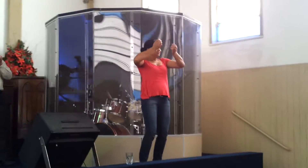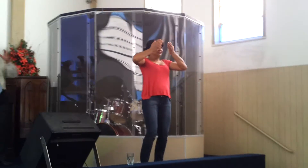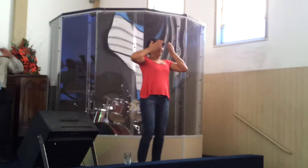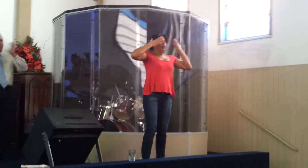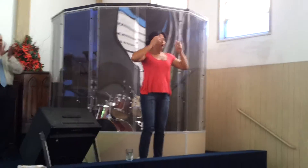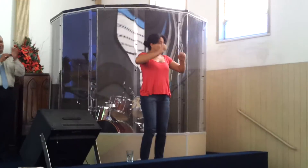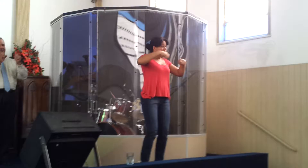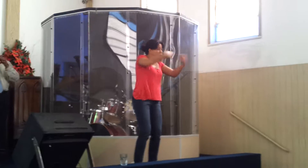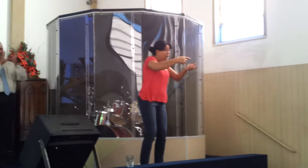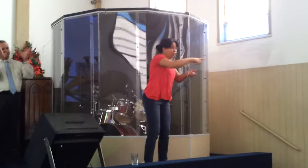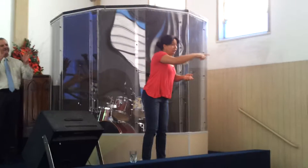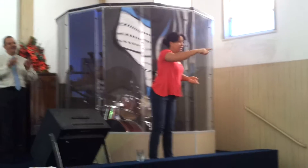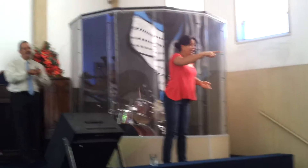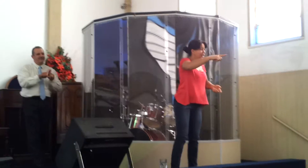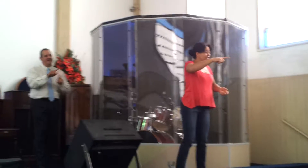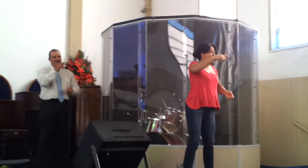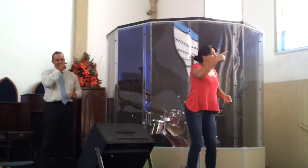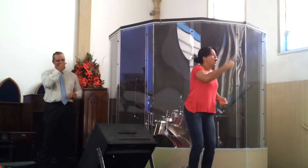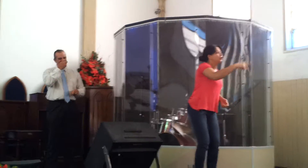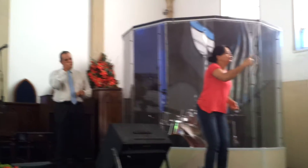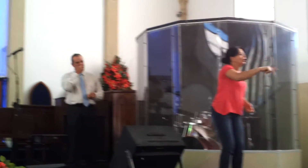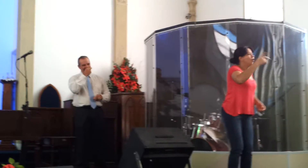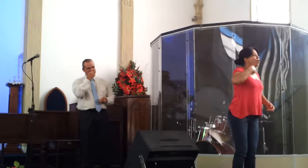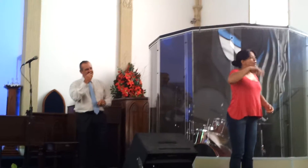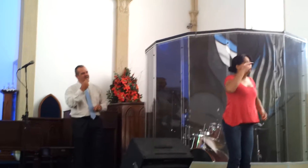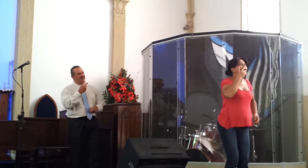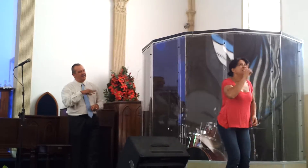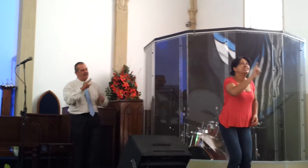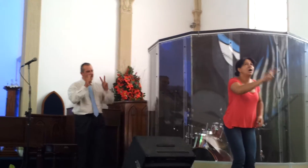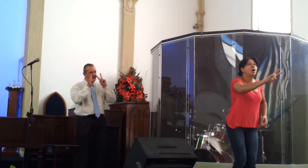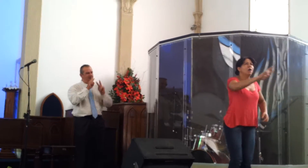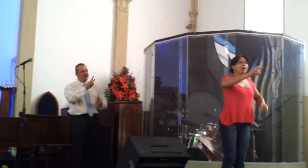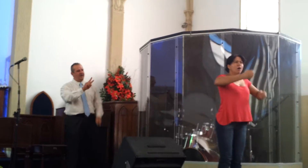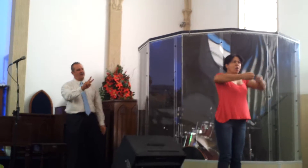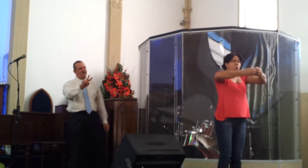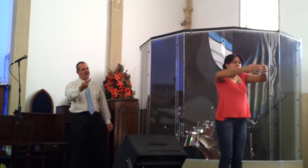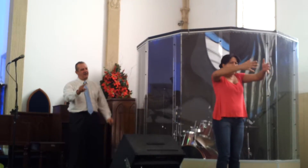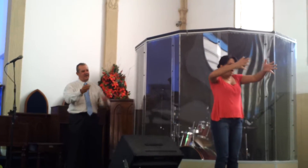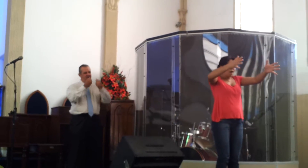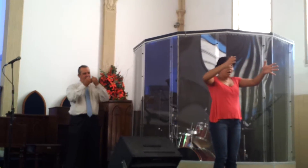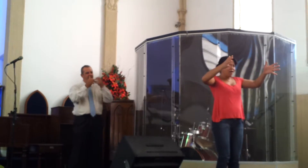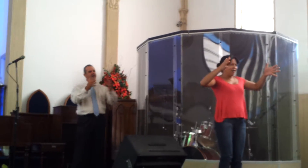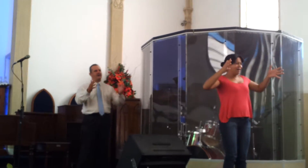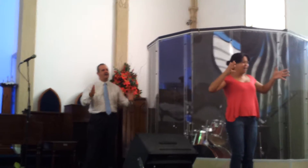a crua é a honra